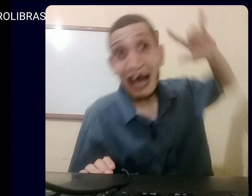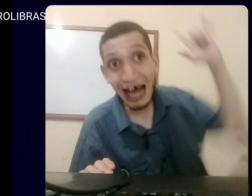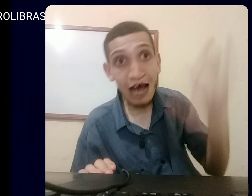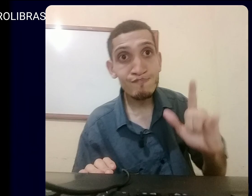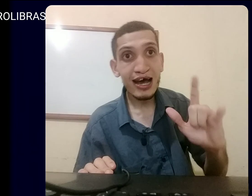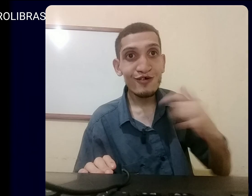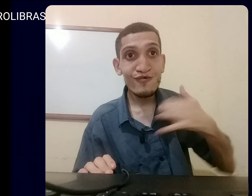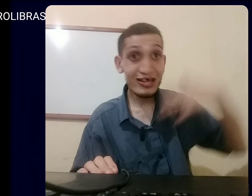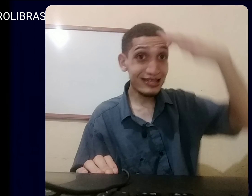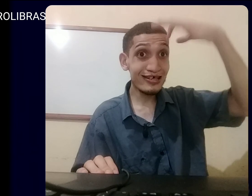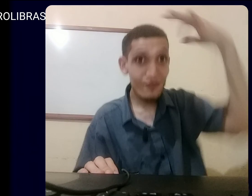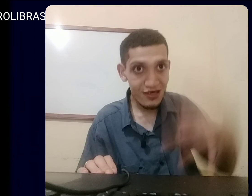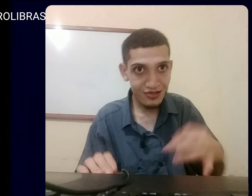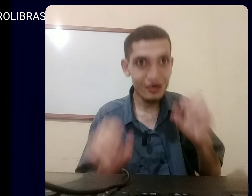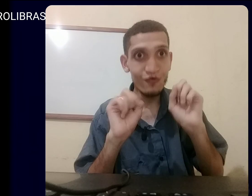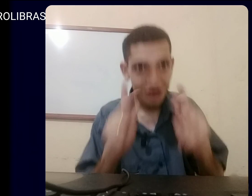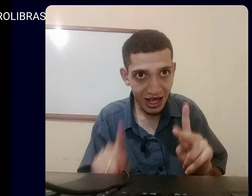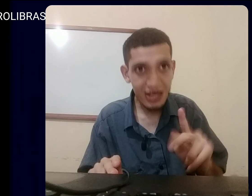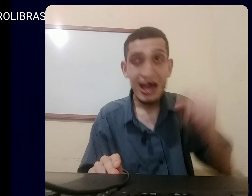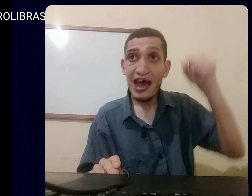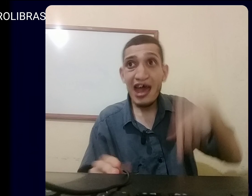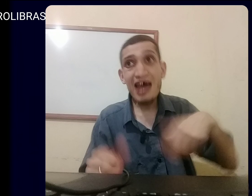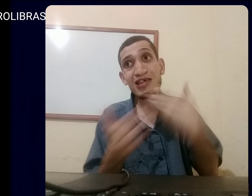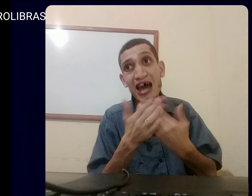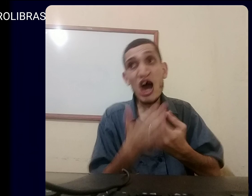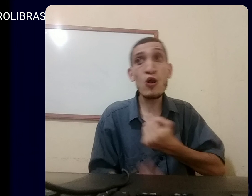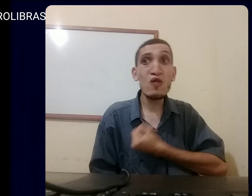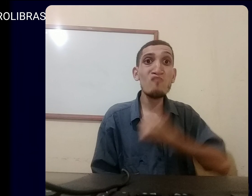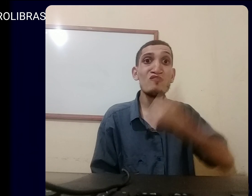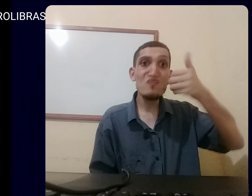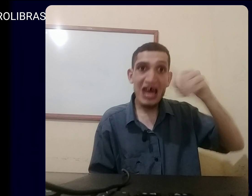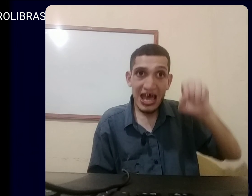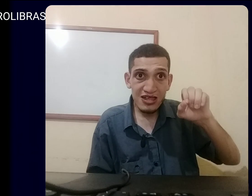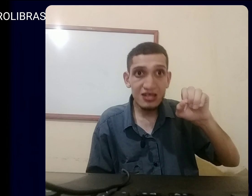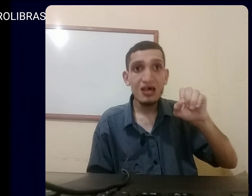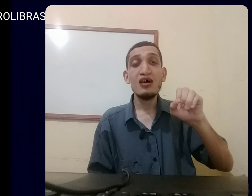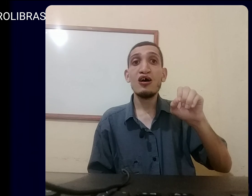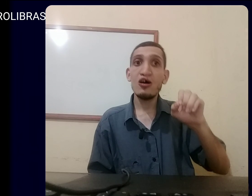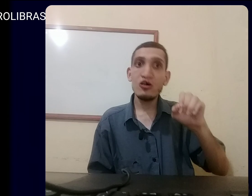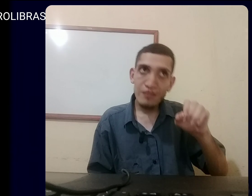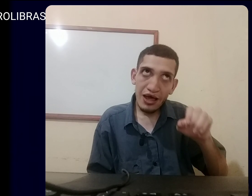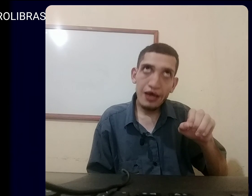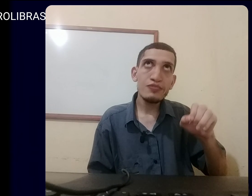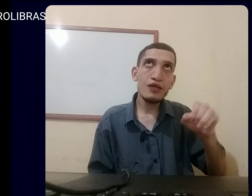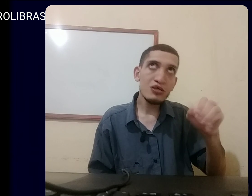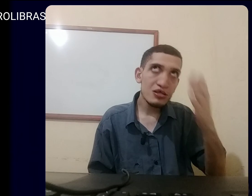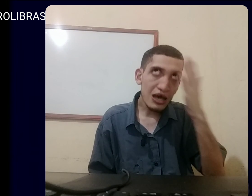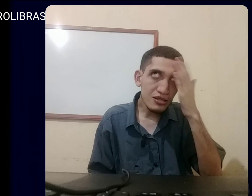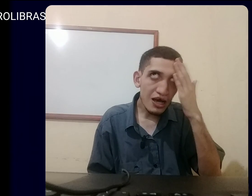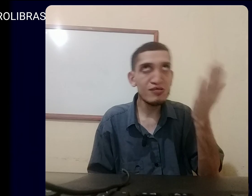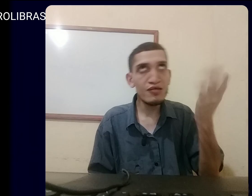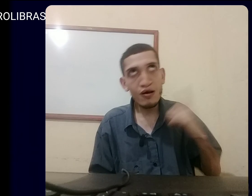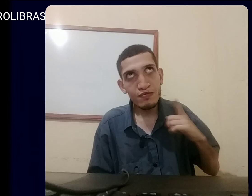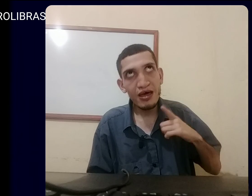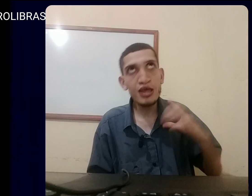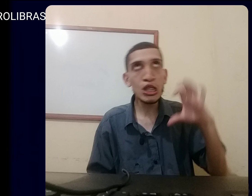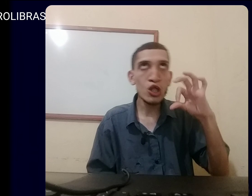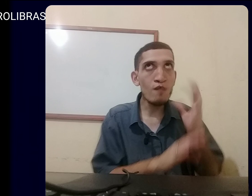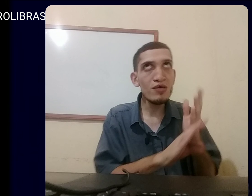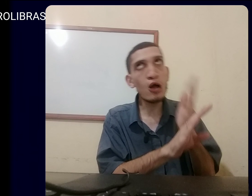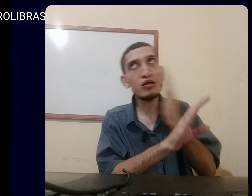amar, eu tenho certeza, ok? Essa é a aula número 10, então você já sabe que